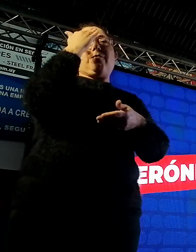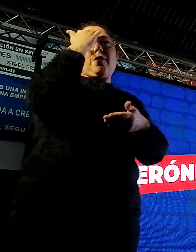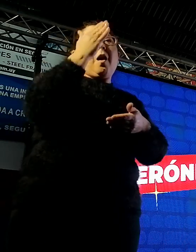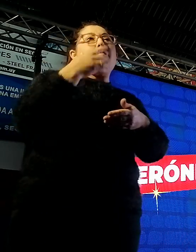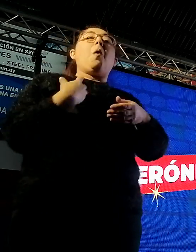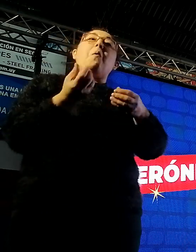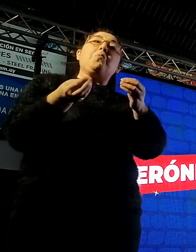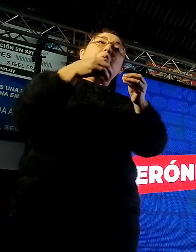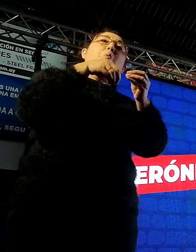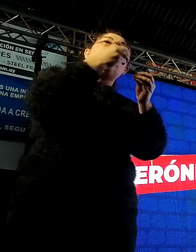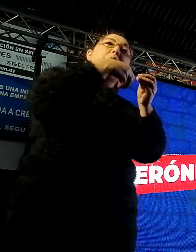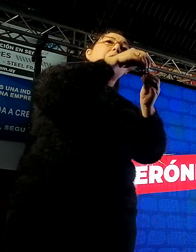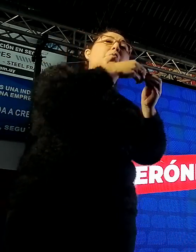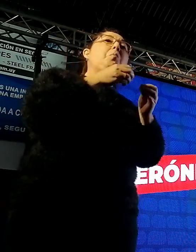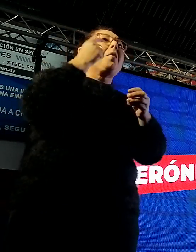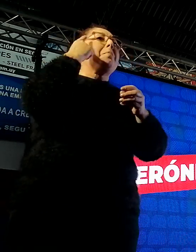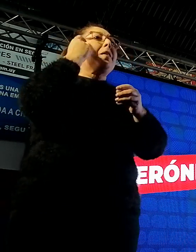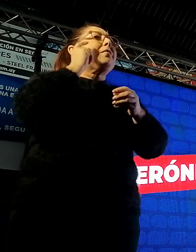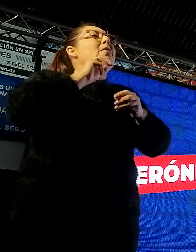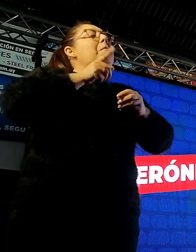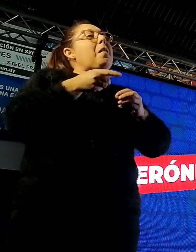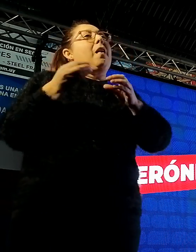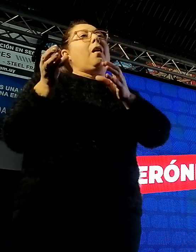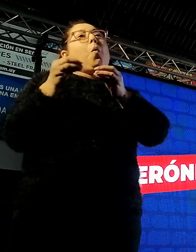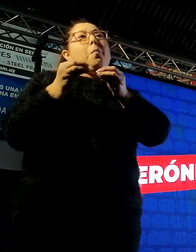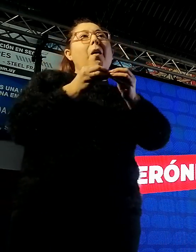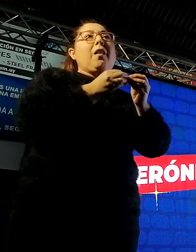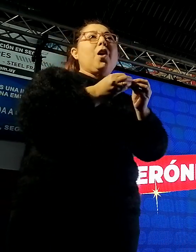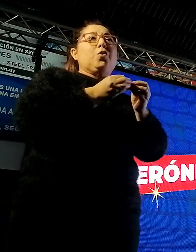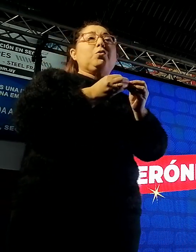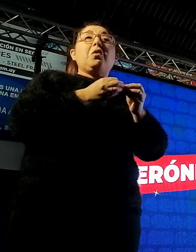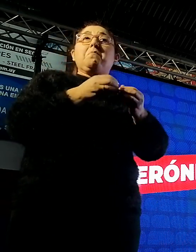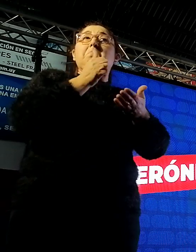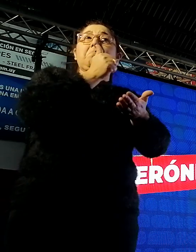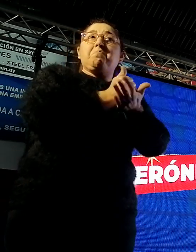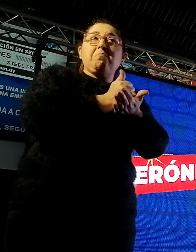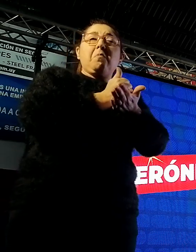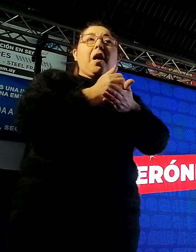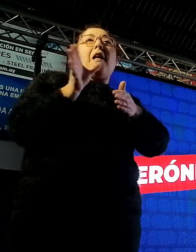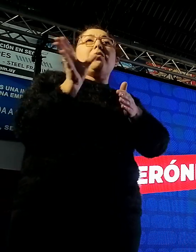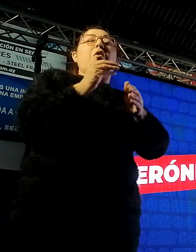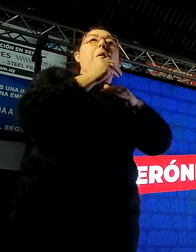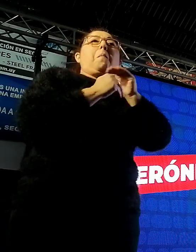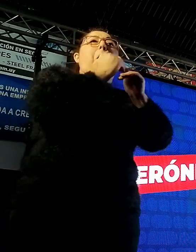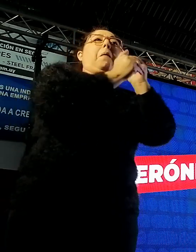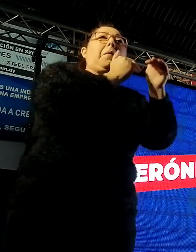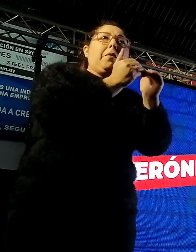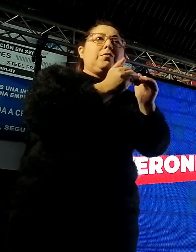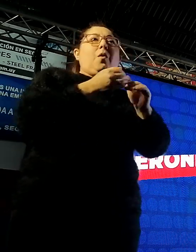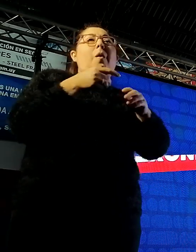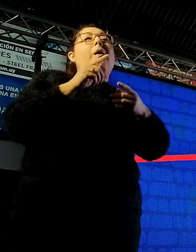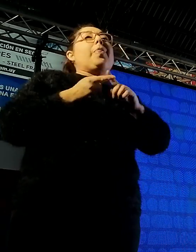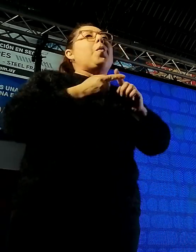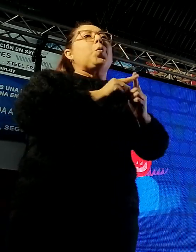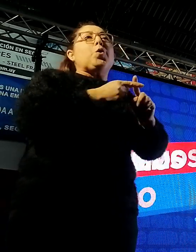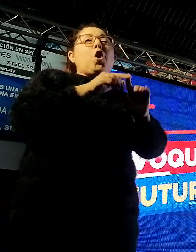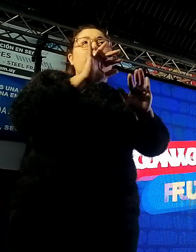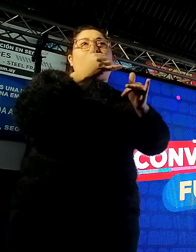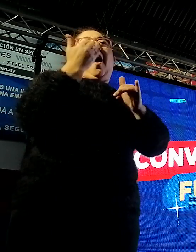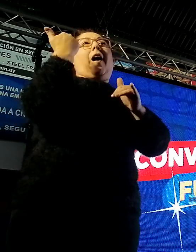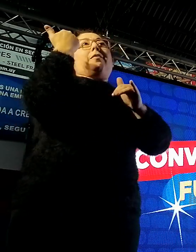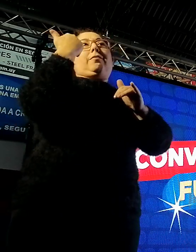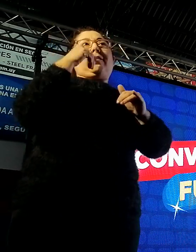aportes y la experiencia de estas compañeras y compañeros estén presentes en este proceso de discusión programática como lo han estado